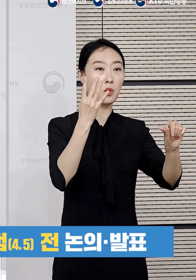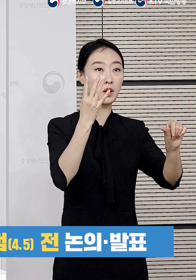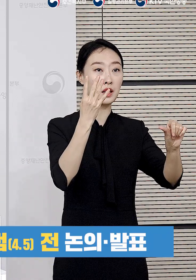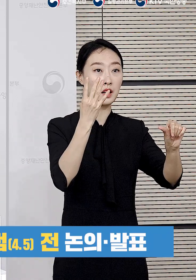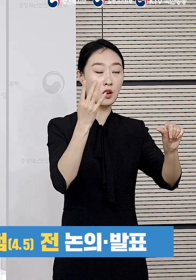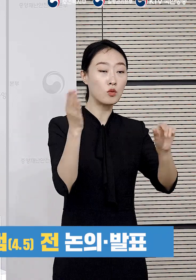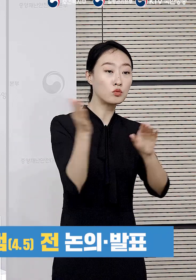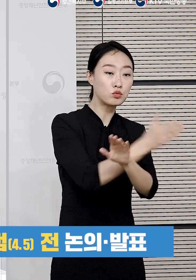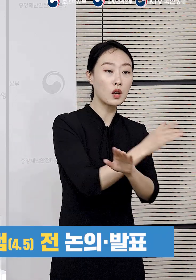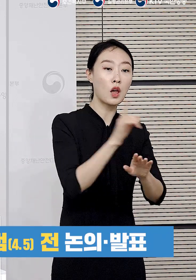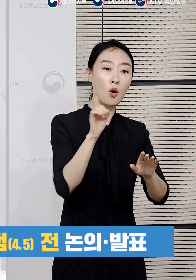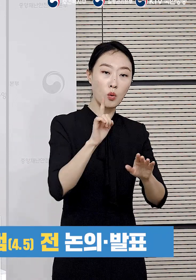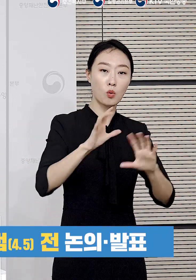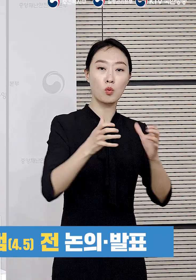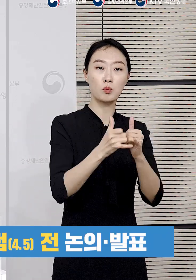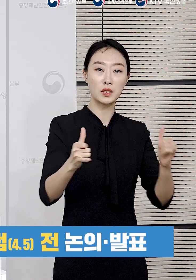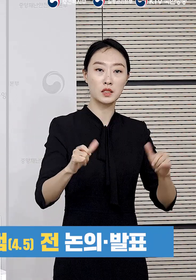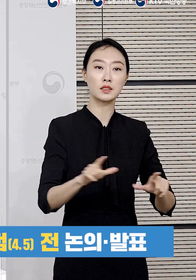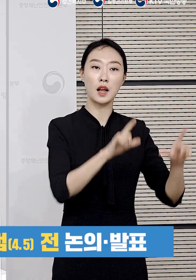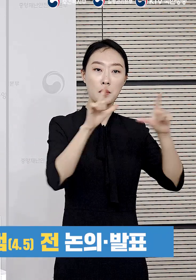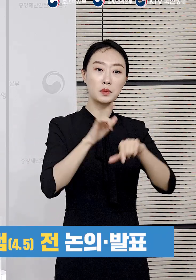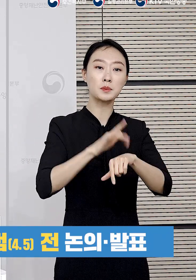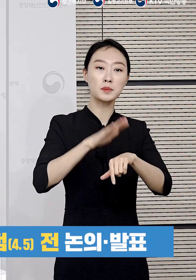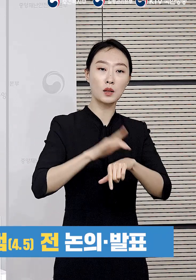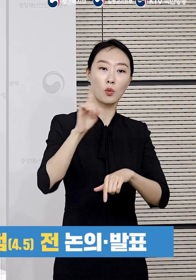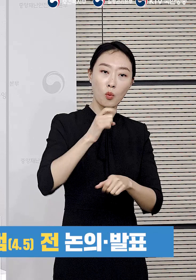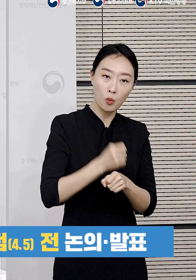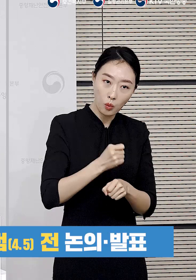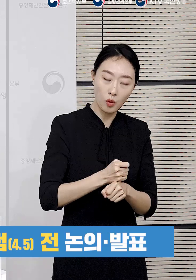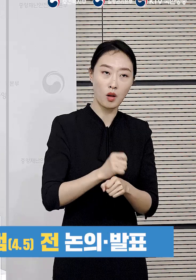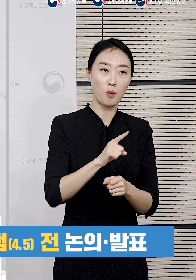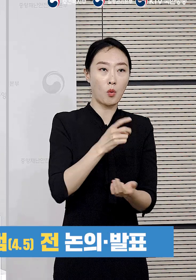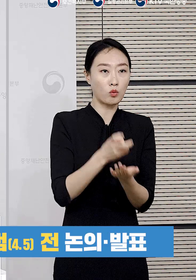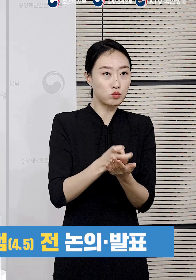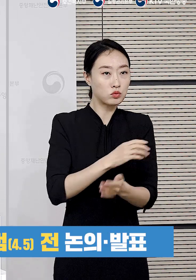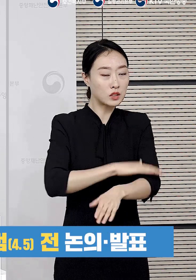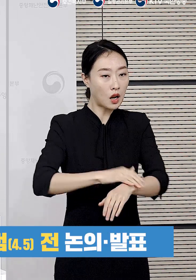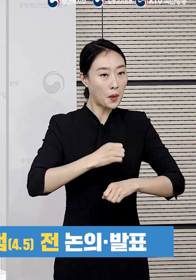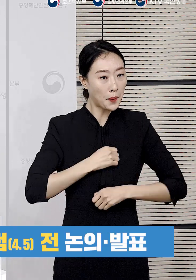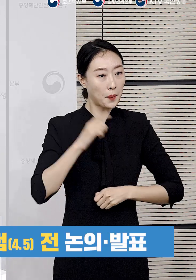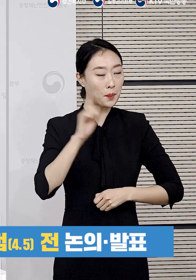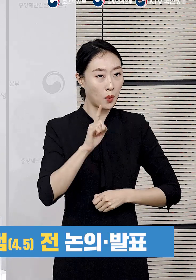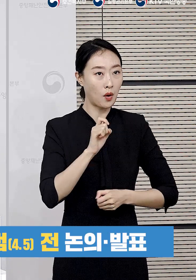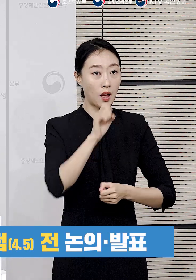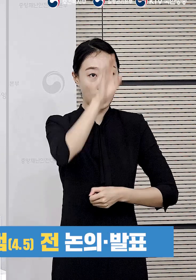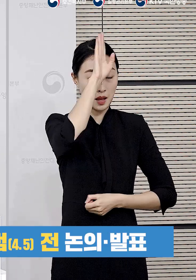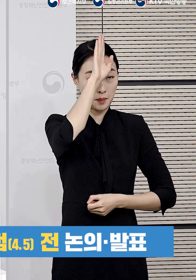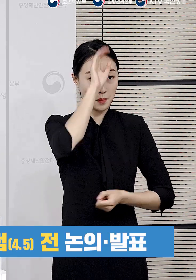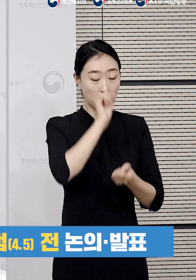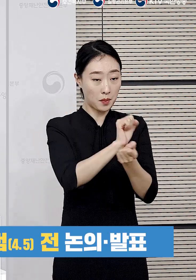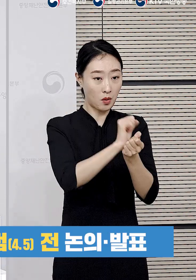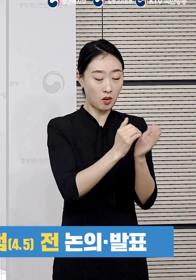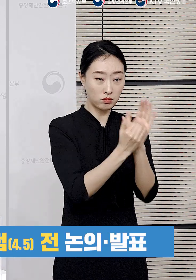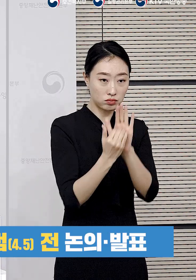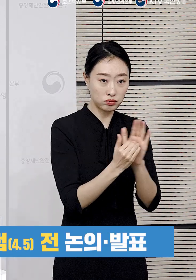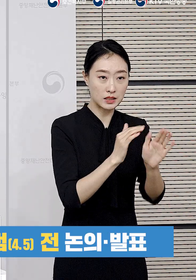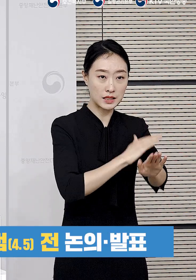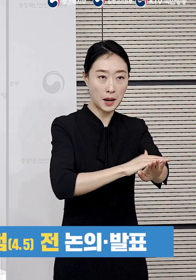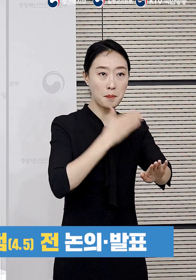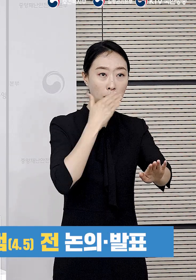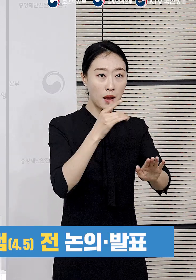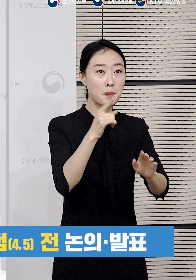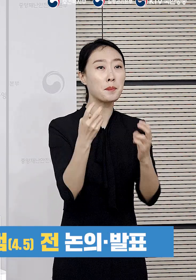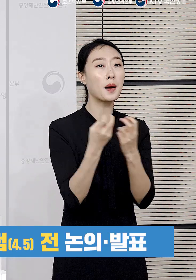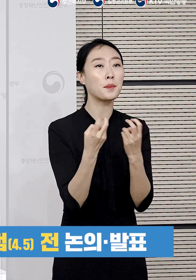국민들이 4월 5일 이후의 어떤 삶이 어떻게 그 감염병으로부터 좀 더 안전하게 생활할 수 있는 것인지